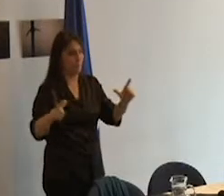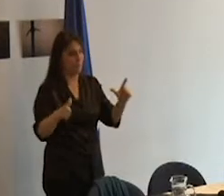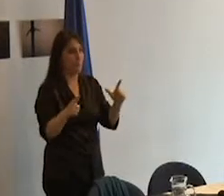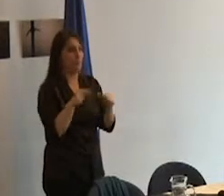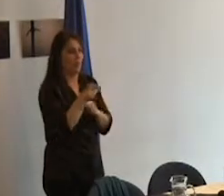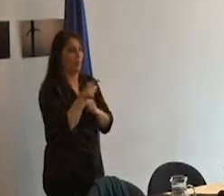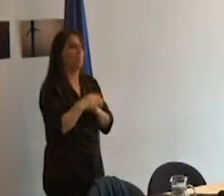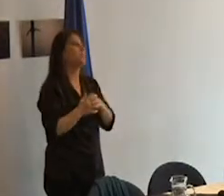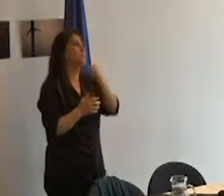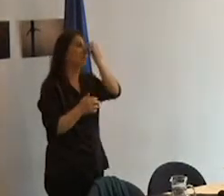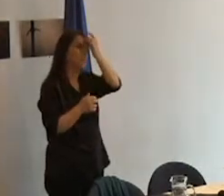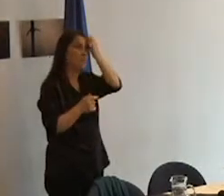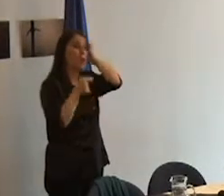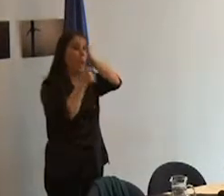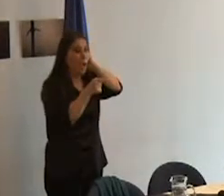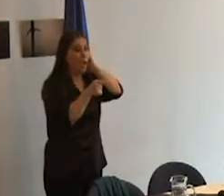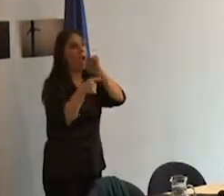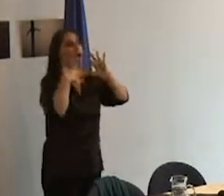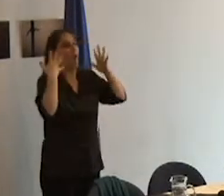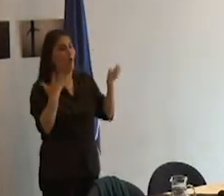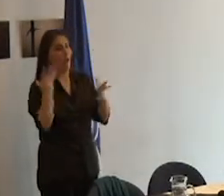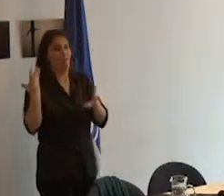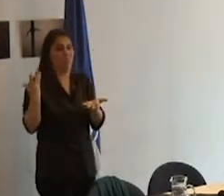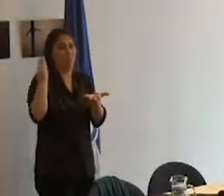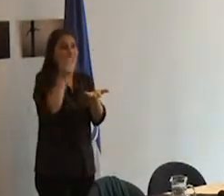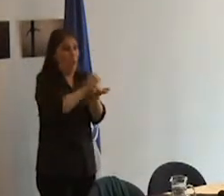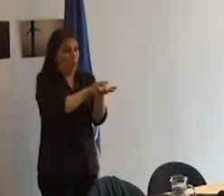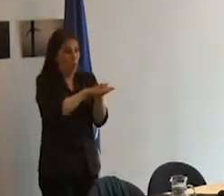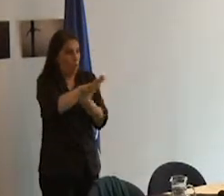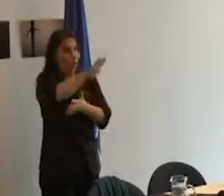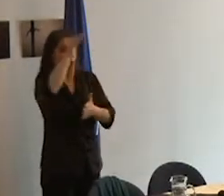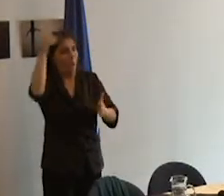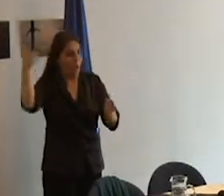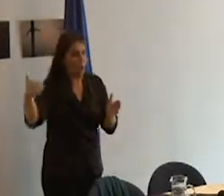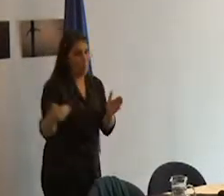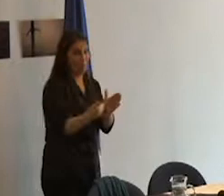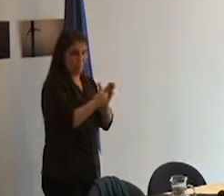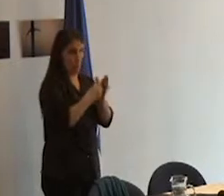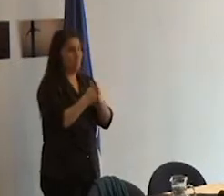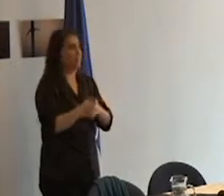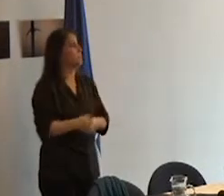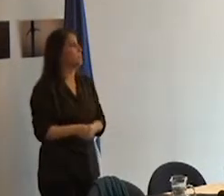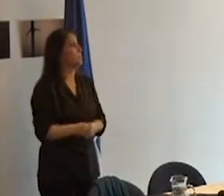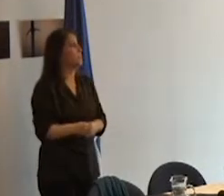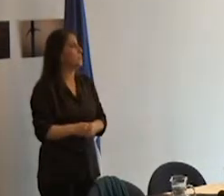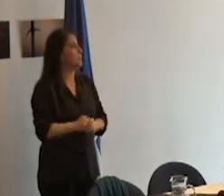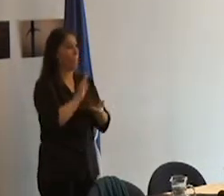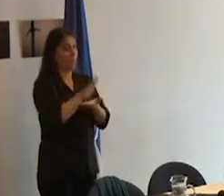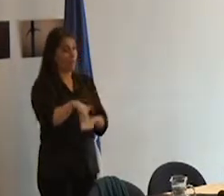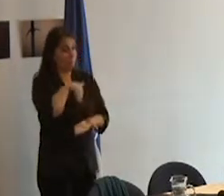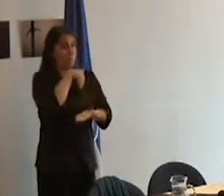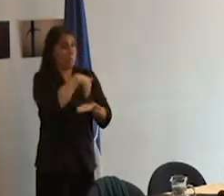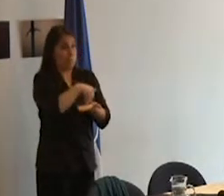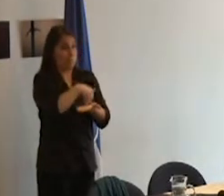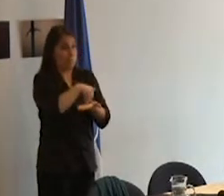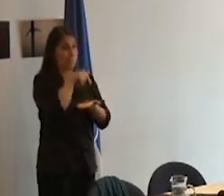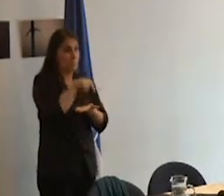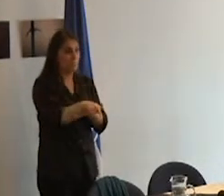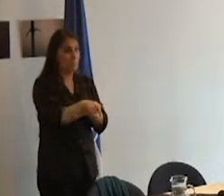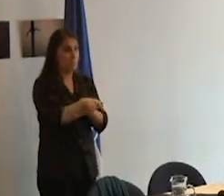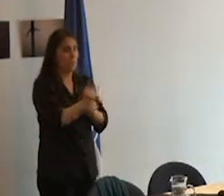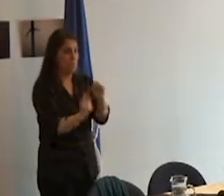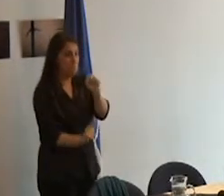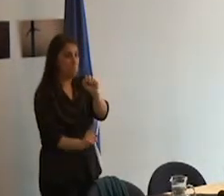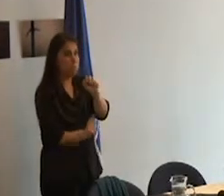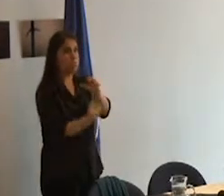allí la recolonialidad en términos de la misma Catherine Walsh. Desde este posicionamiento